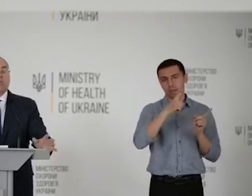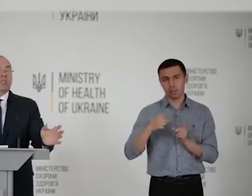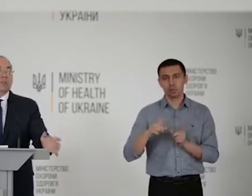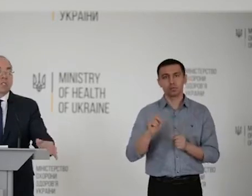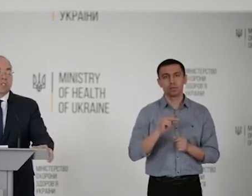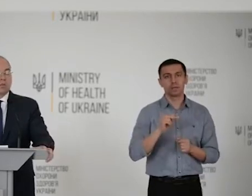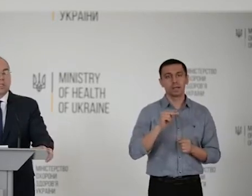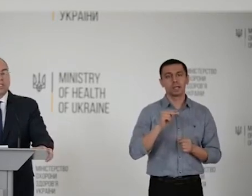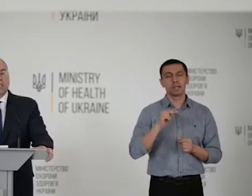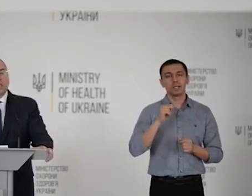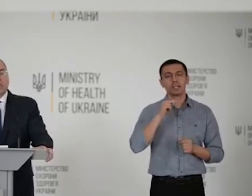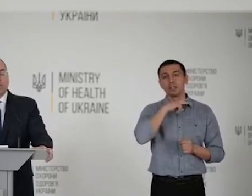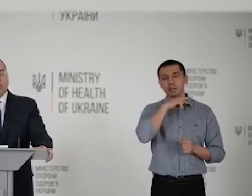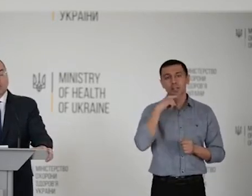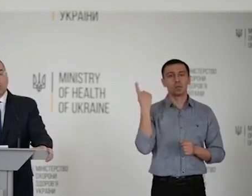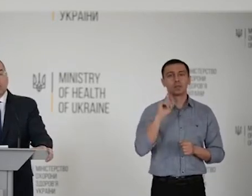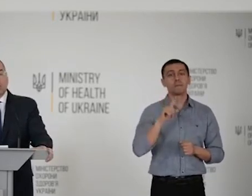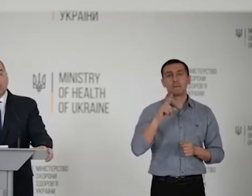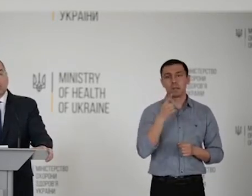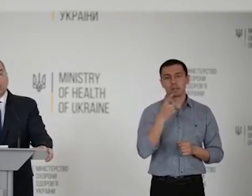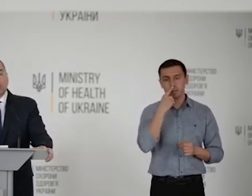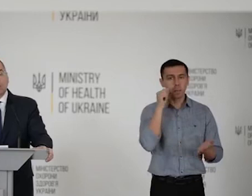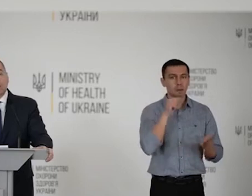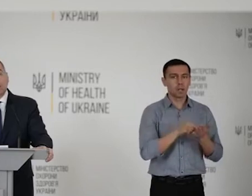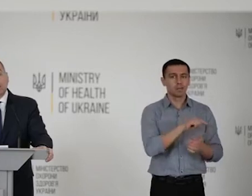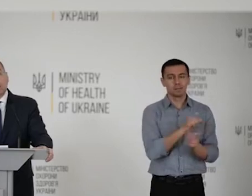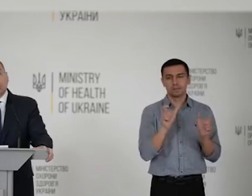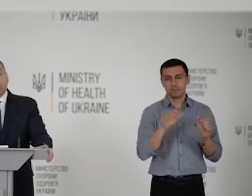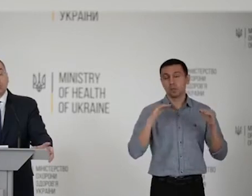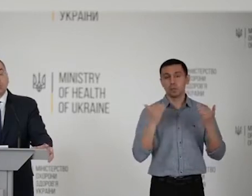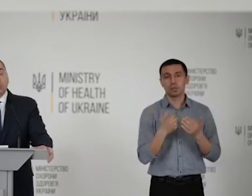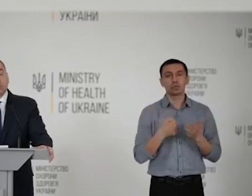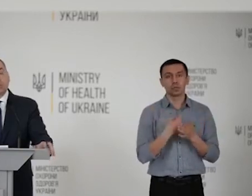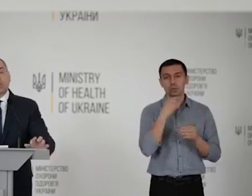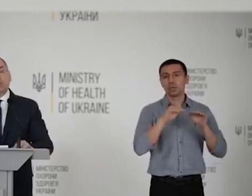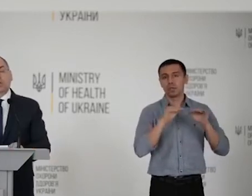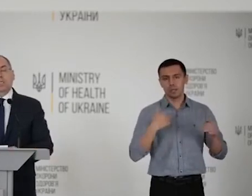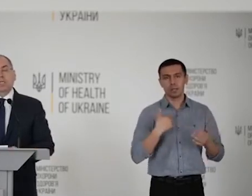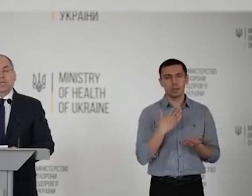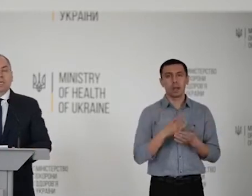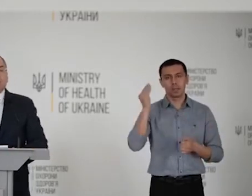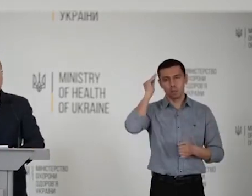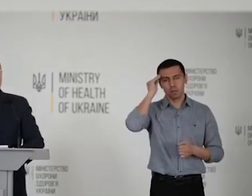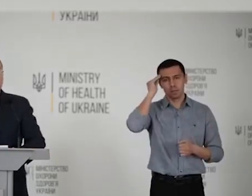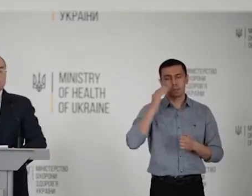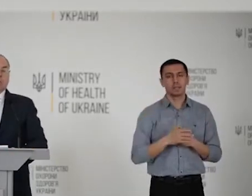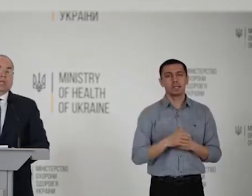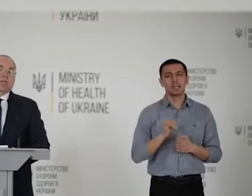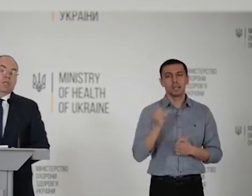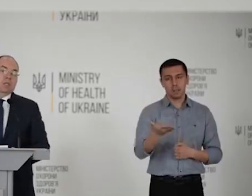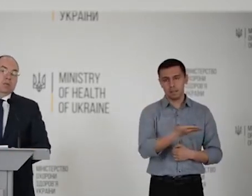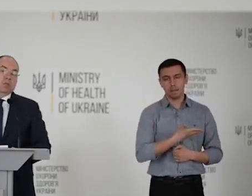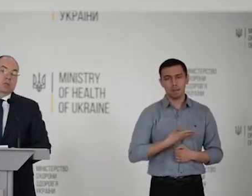Закарпатській, що в Чернівецькій області, які першими зайшли до карантинних обмежень, до червоного рівня має на увазі. І